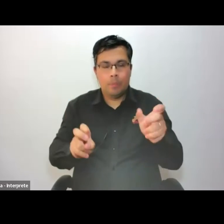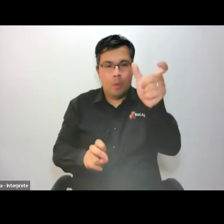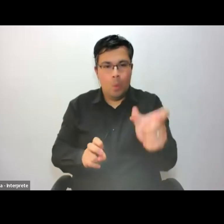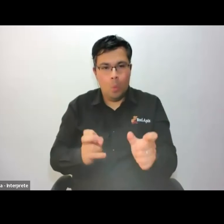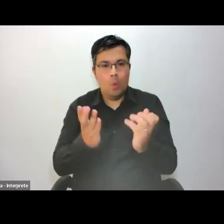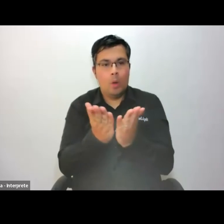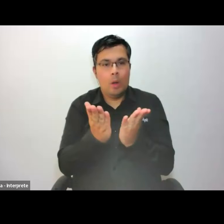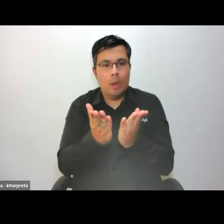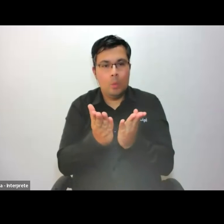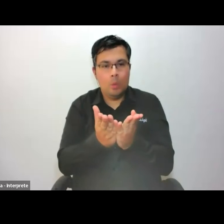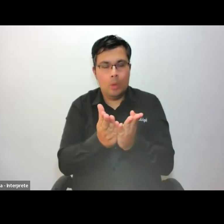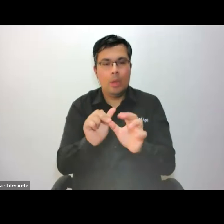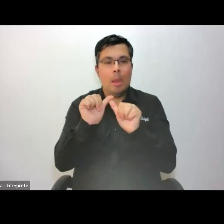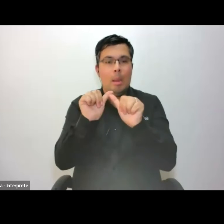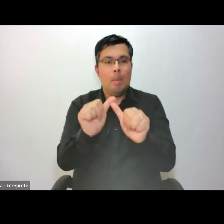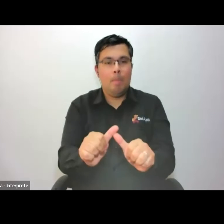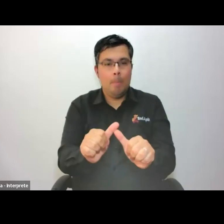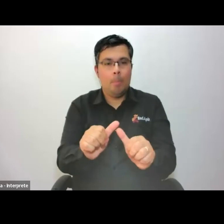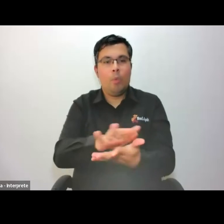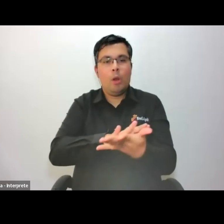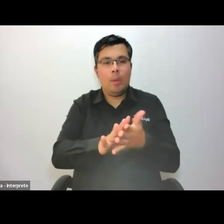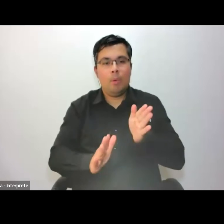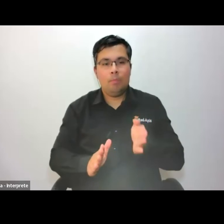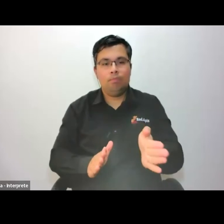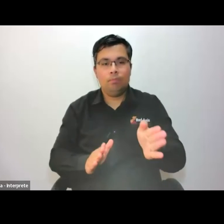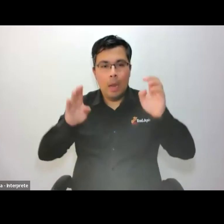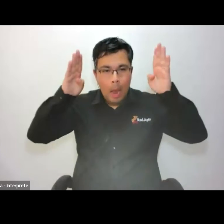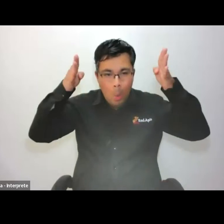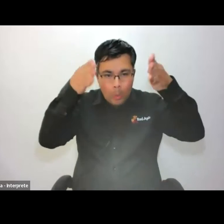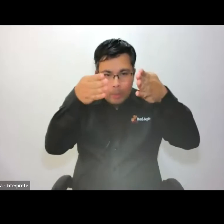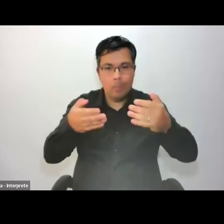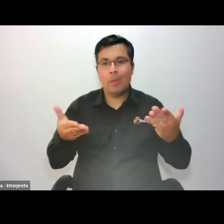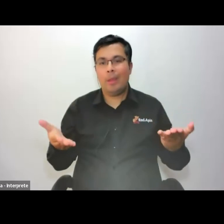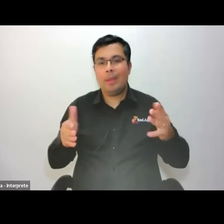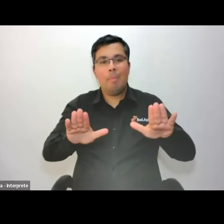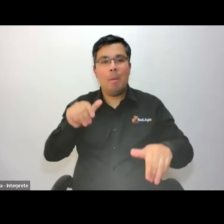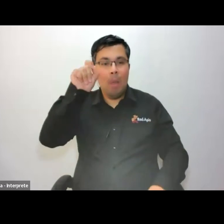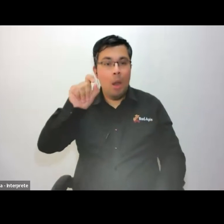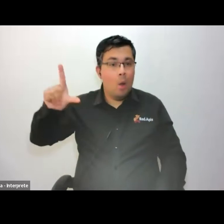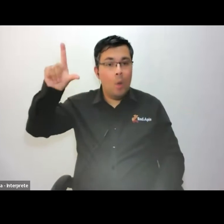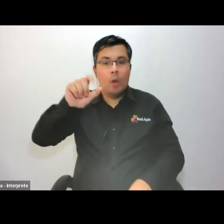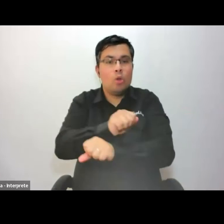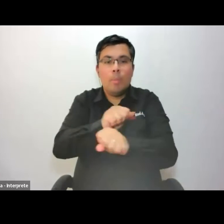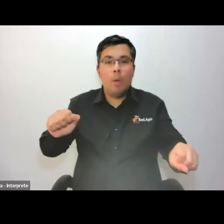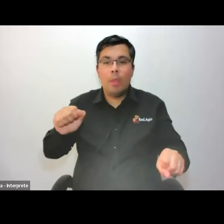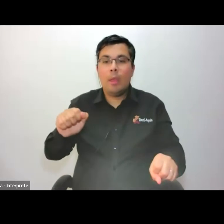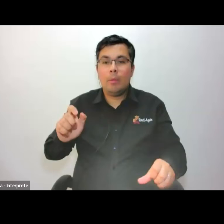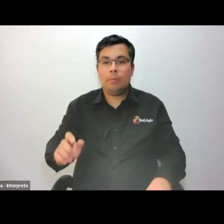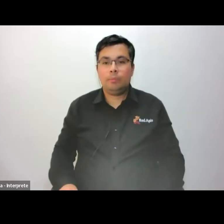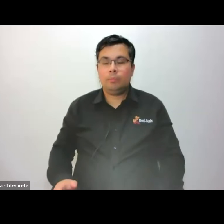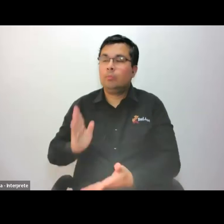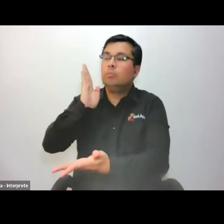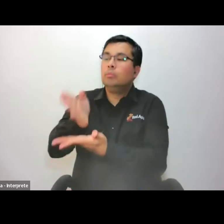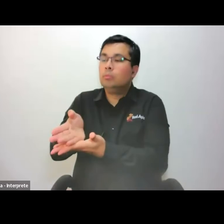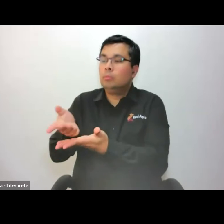autismo. Por lo tanto, bajo esta misma lógica, no podrían exigirle que sea la